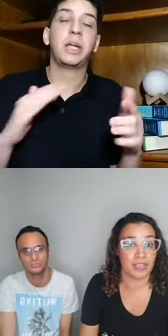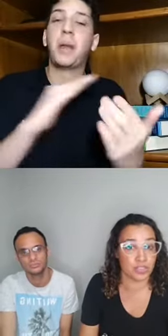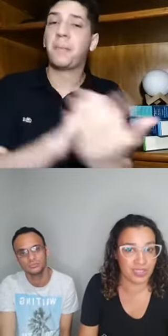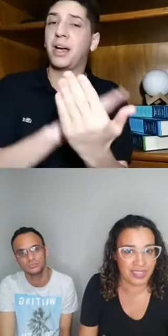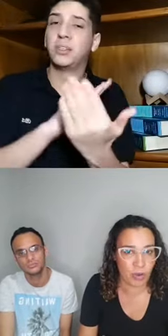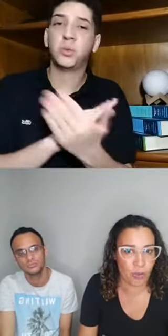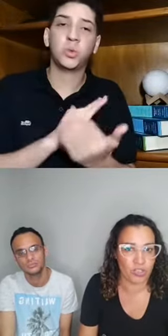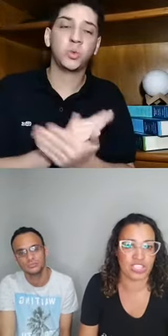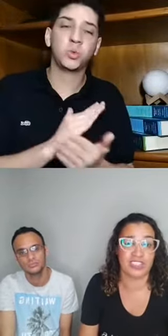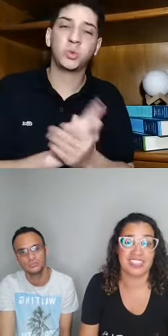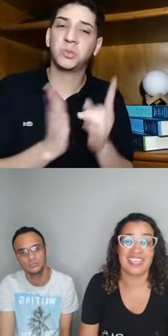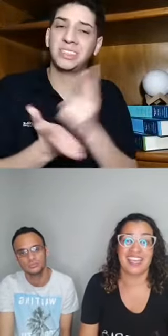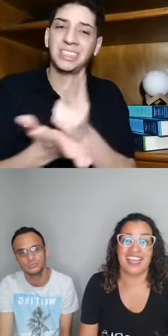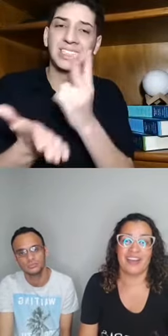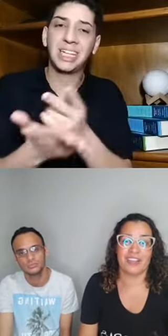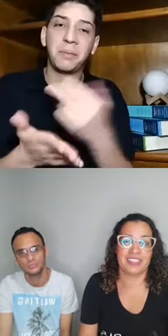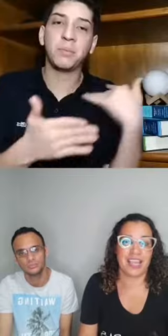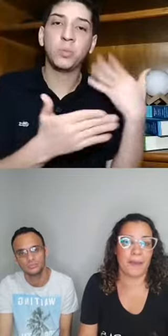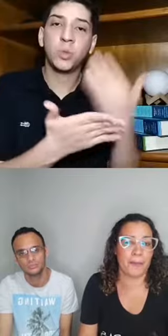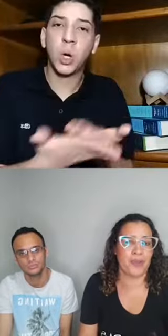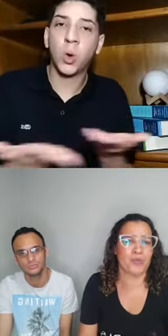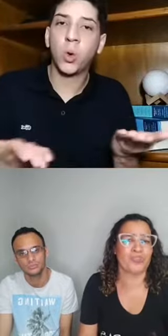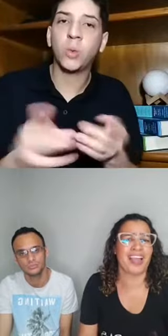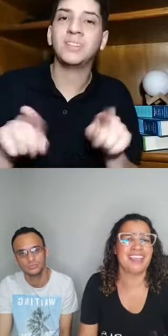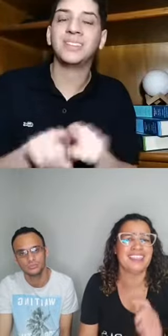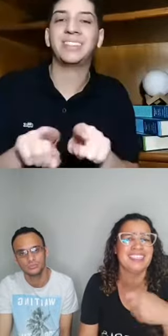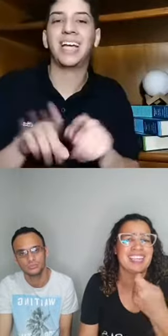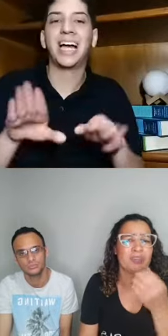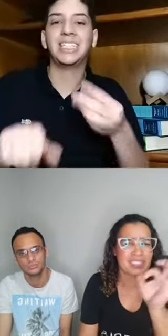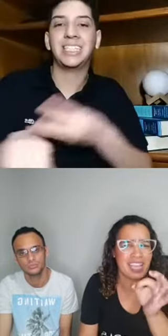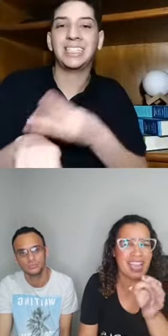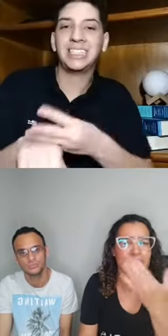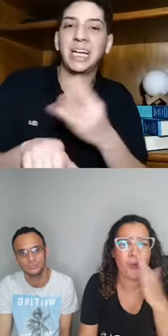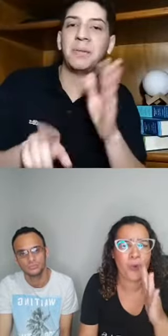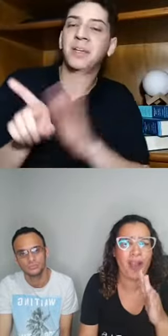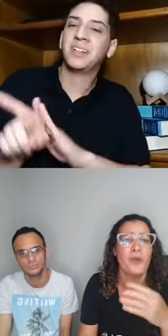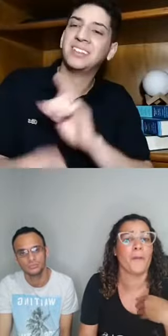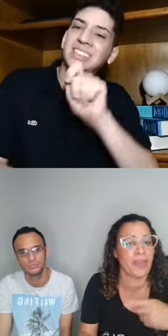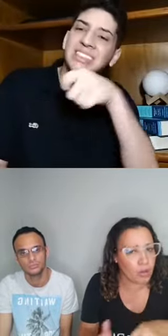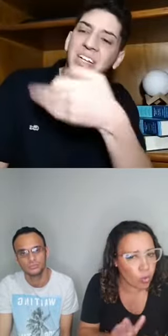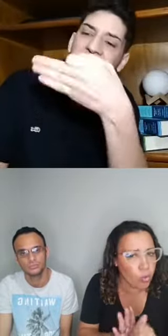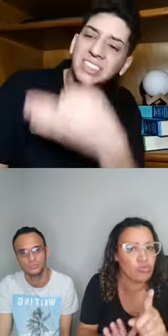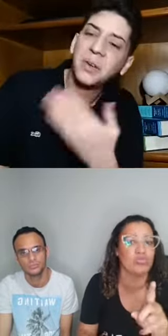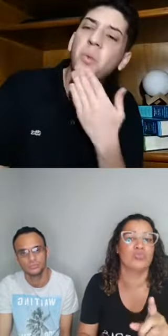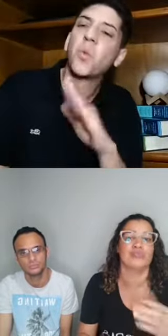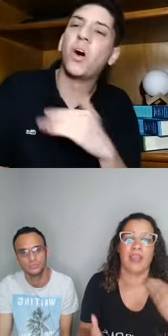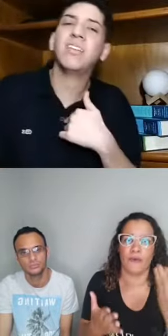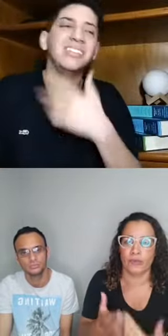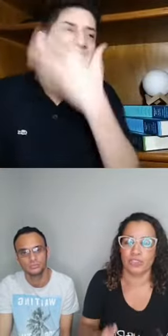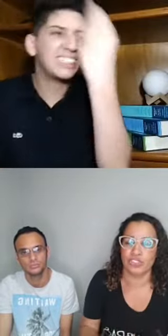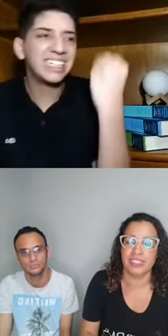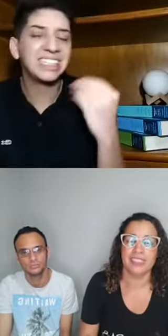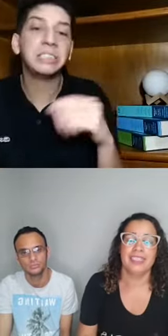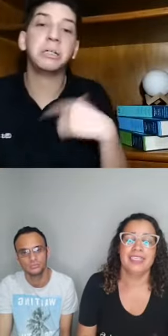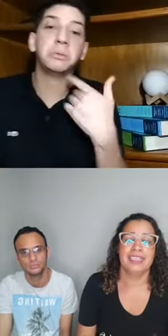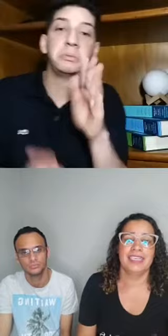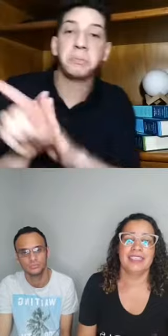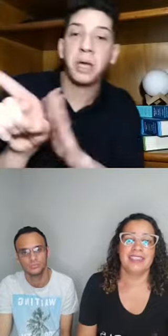me ajuda até hoje. Às vezes, no WhatsApp, eu pergunto, sinal certo, qual? Eu pergunto até